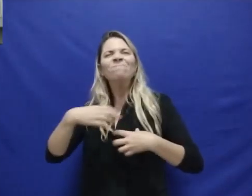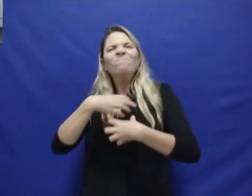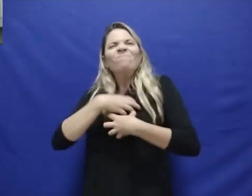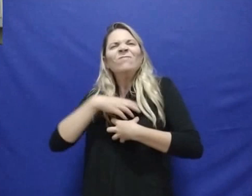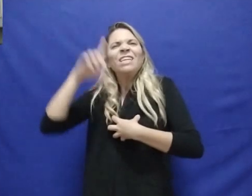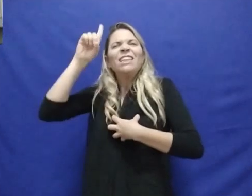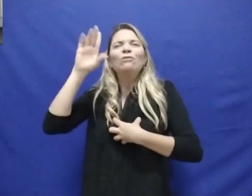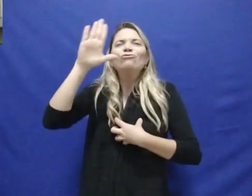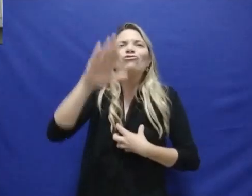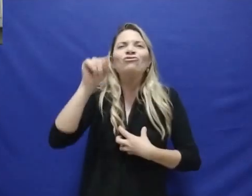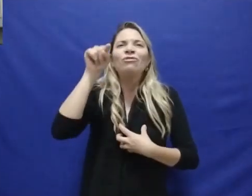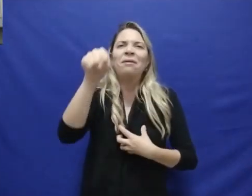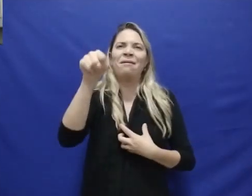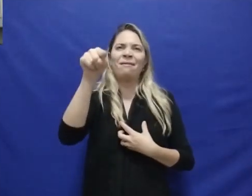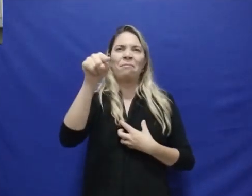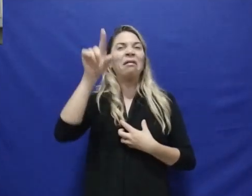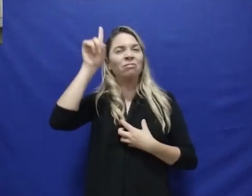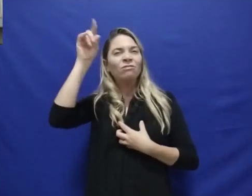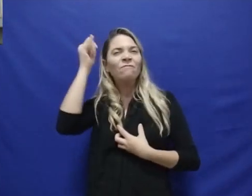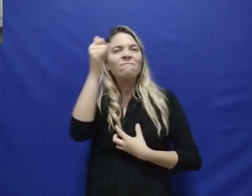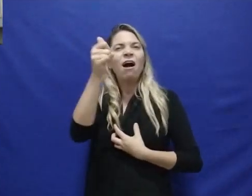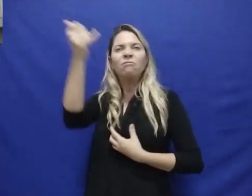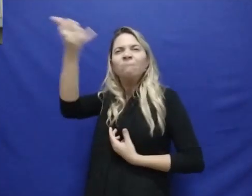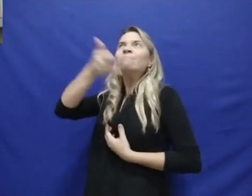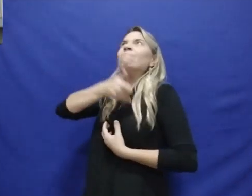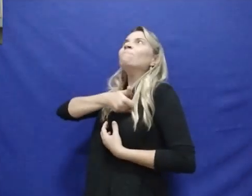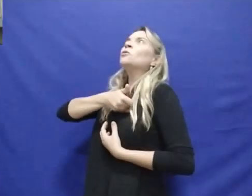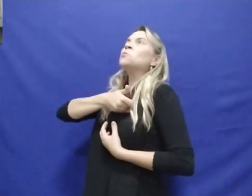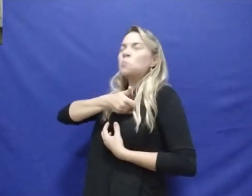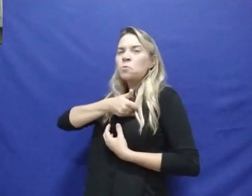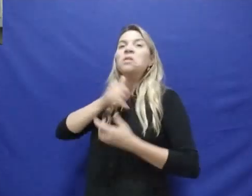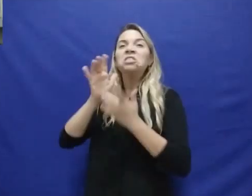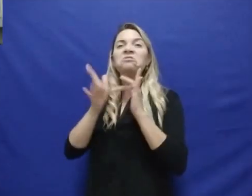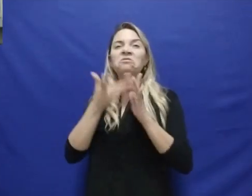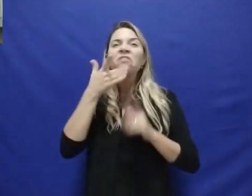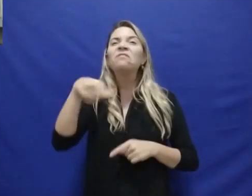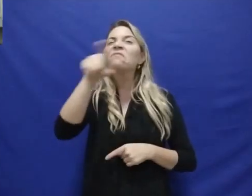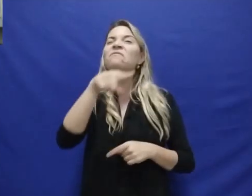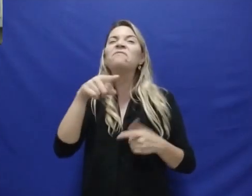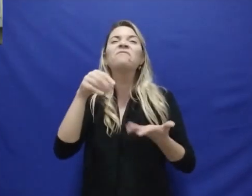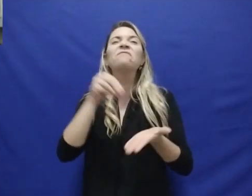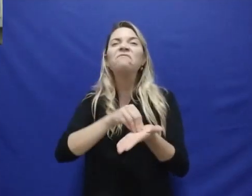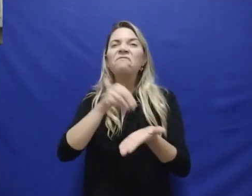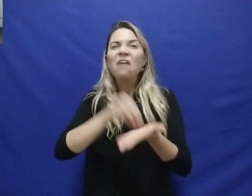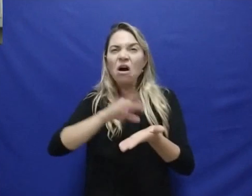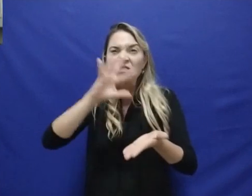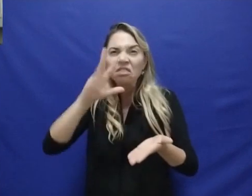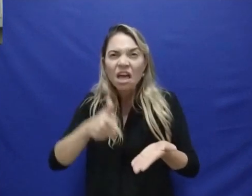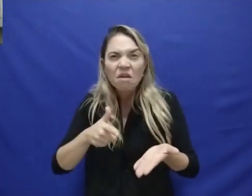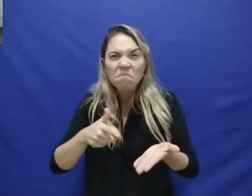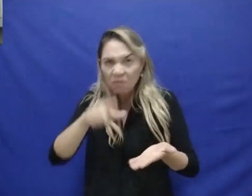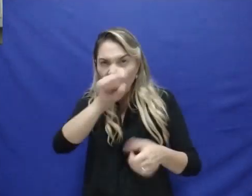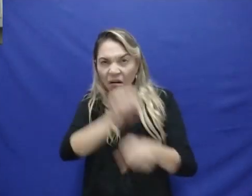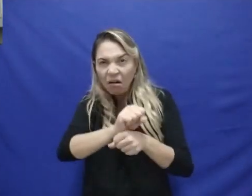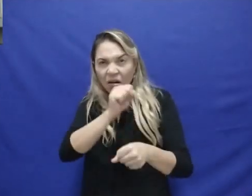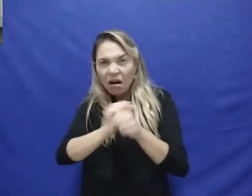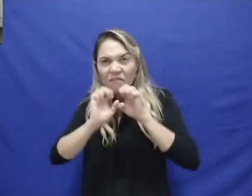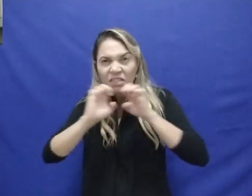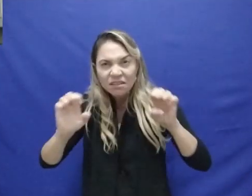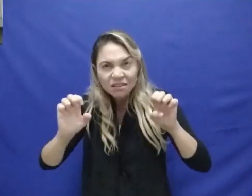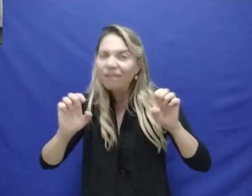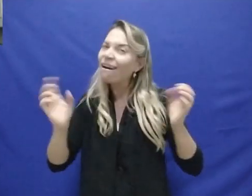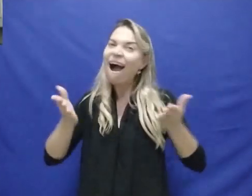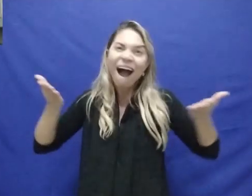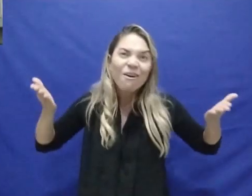dizer: vocês acreditam que ainda falta tempo para que comecem a ceifa? Pois eu vos